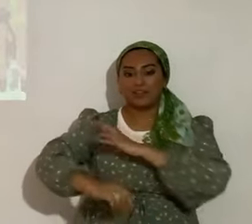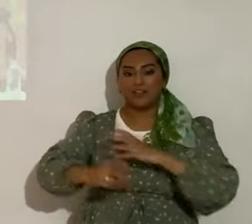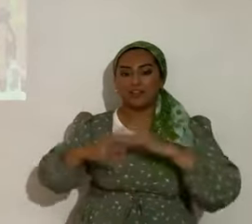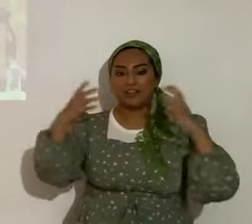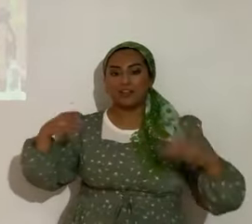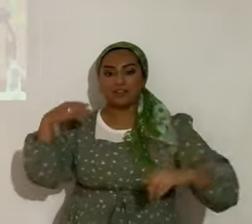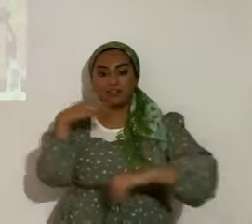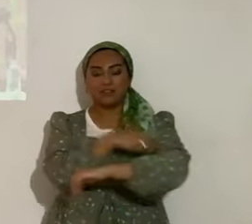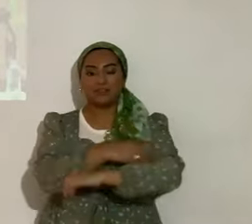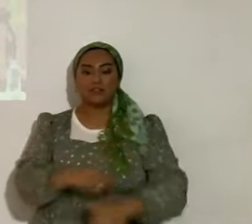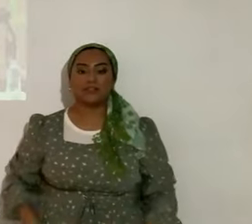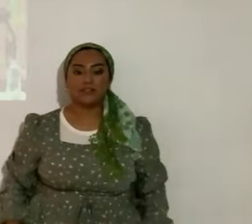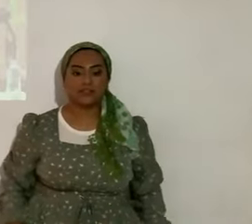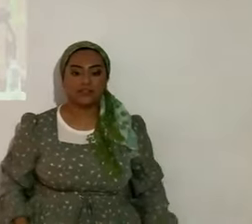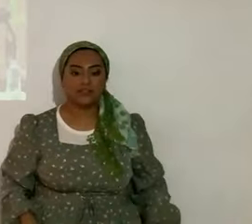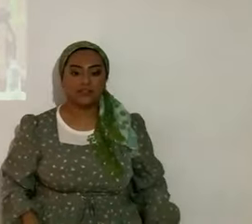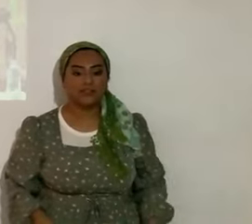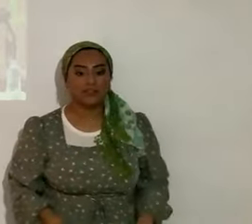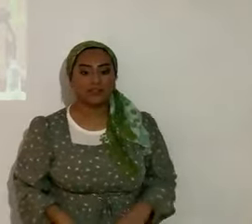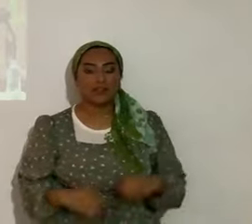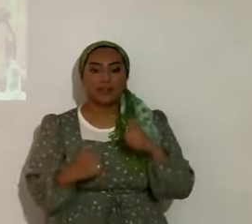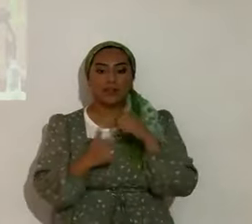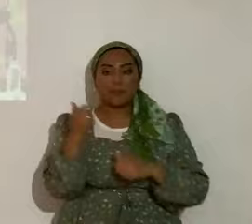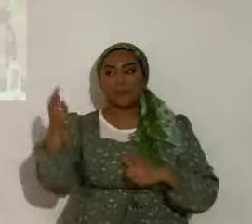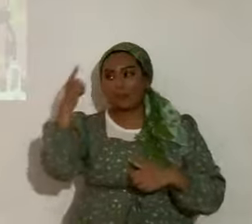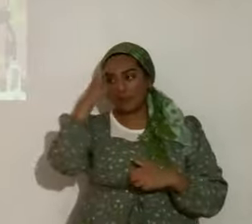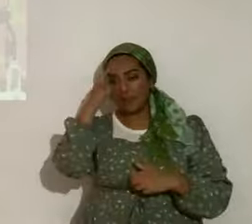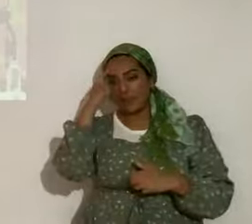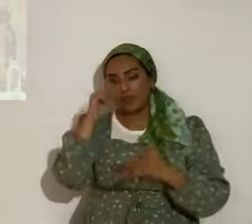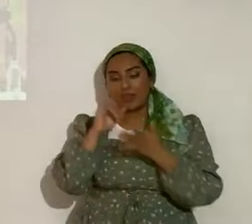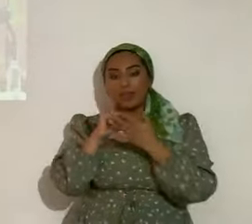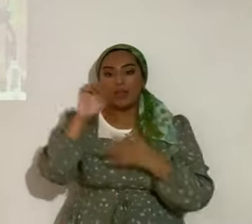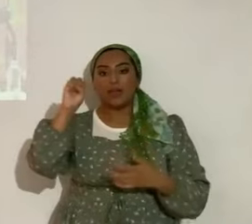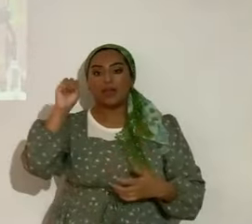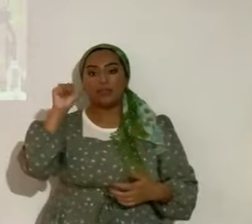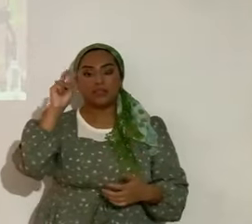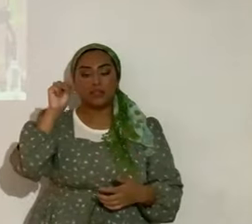fuerza. No, lo más lógico es que Sansón